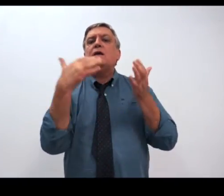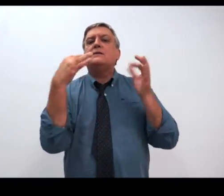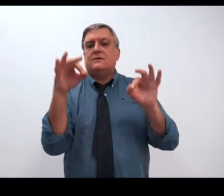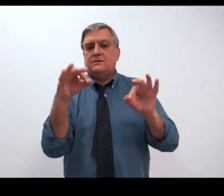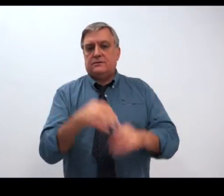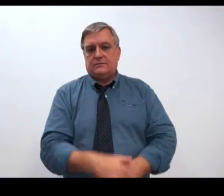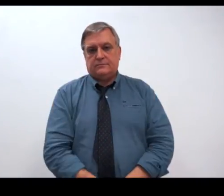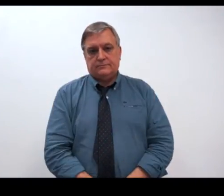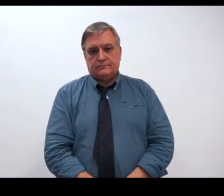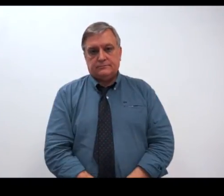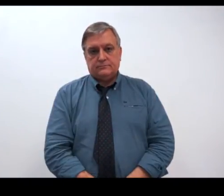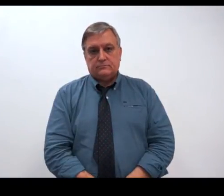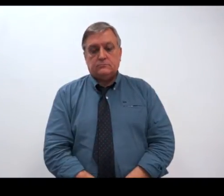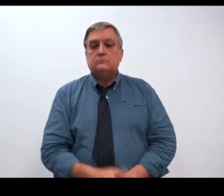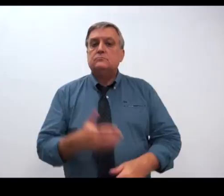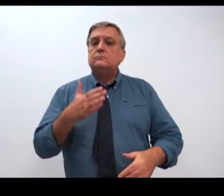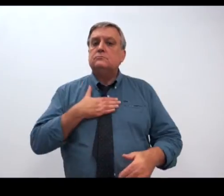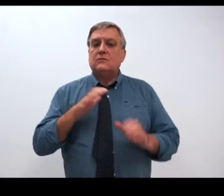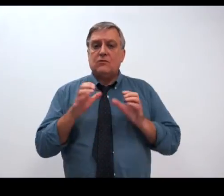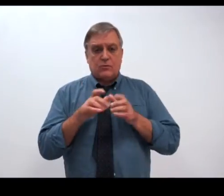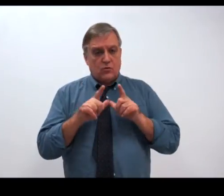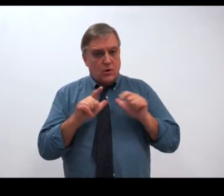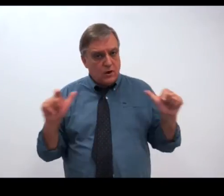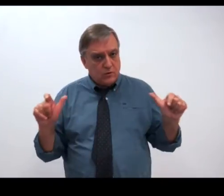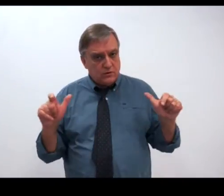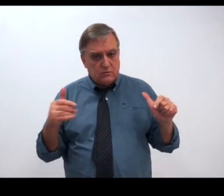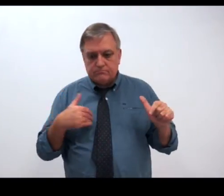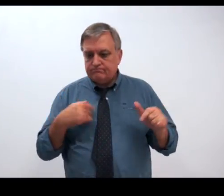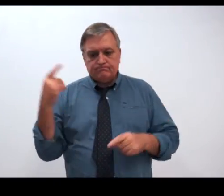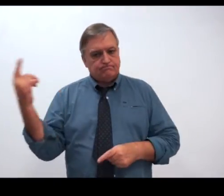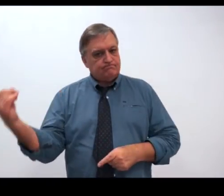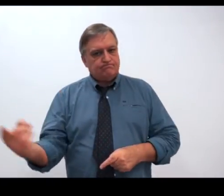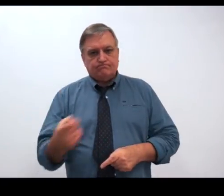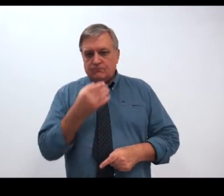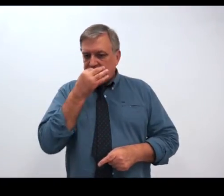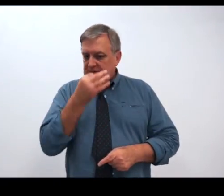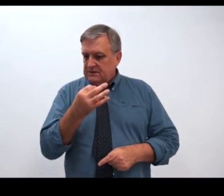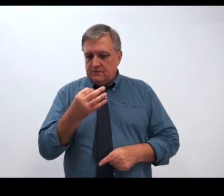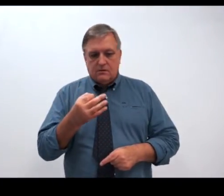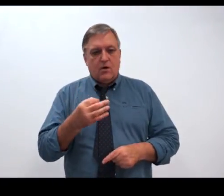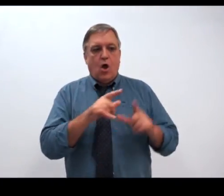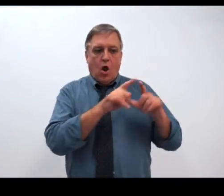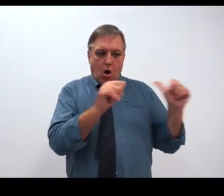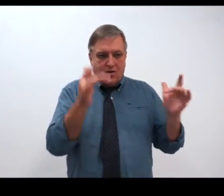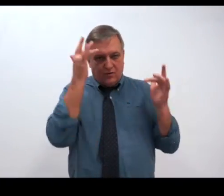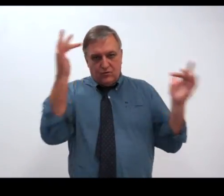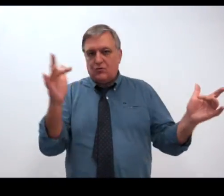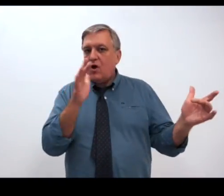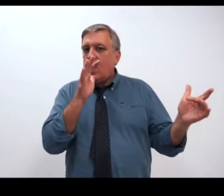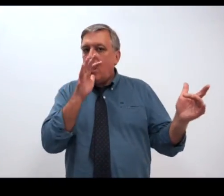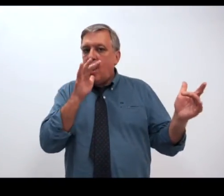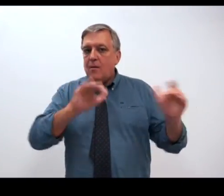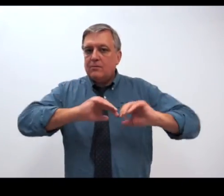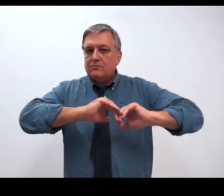avons introduit la langue des signes française, LSF, dans les programmes d'enseignement scolaire autour de 2010.